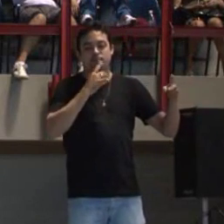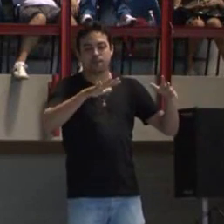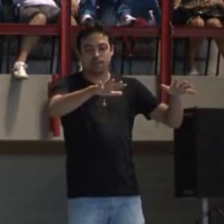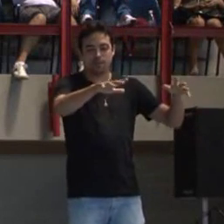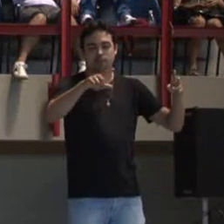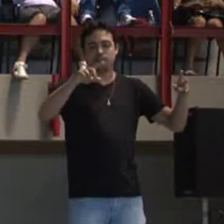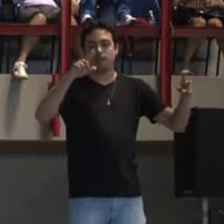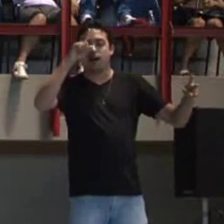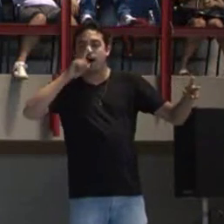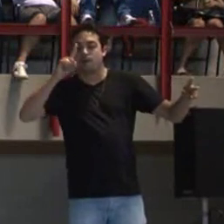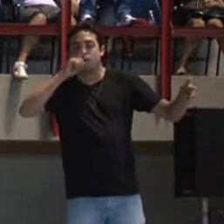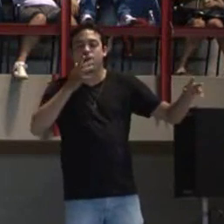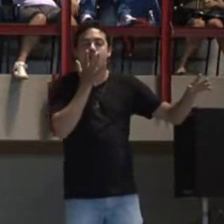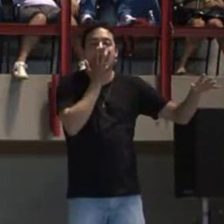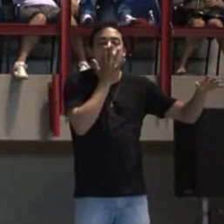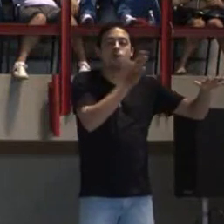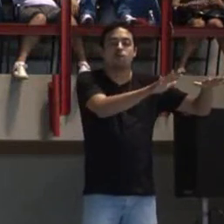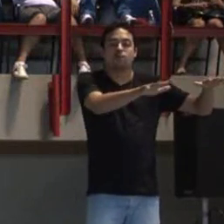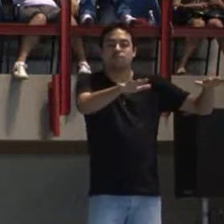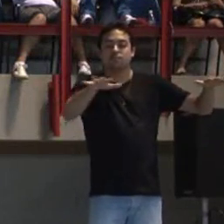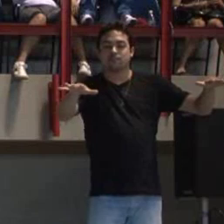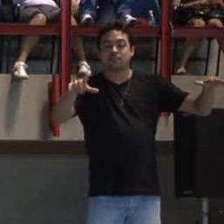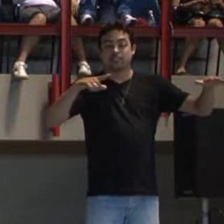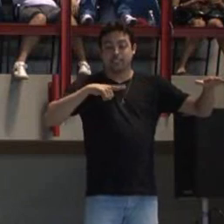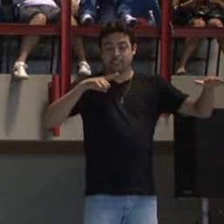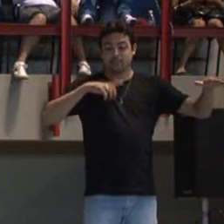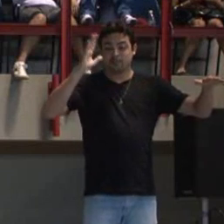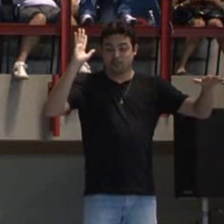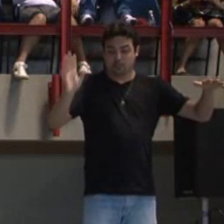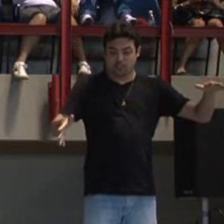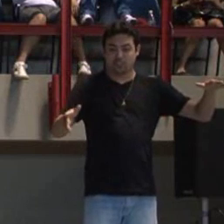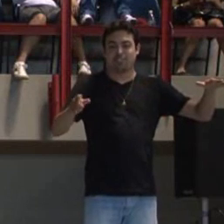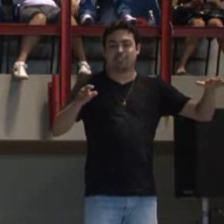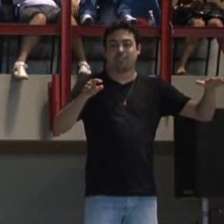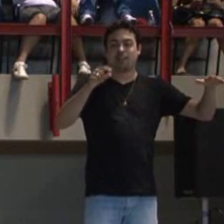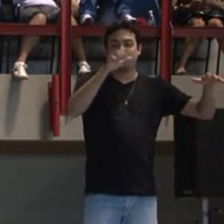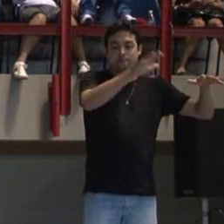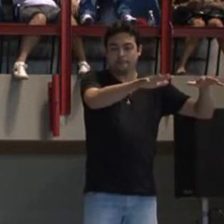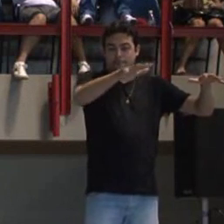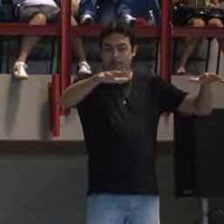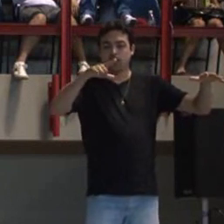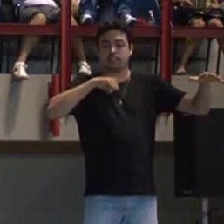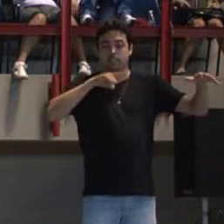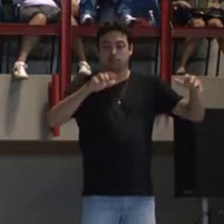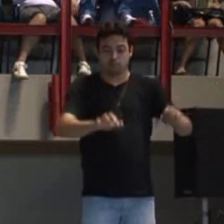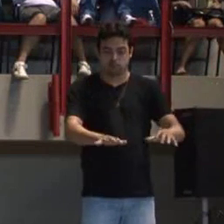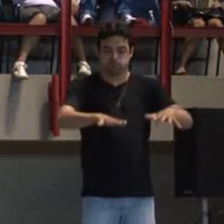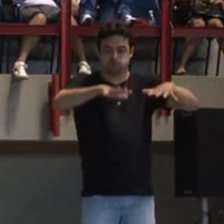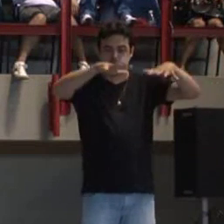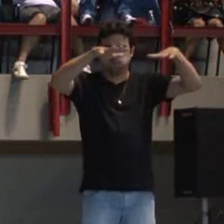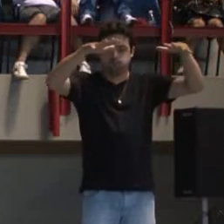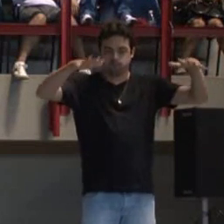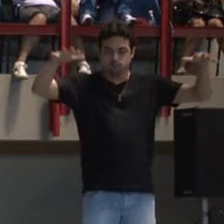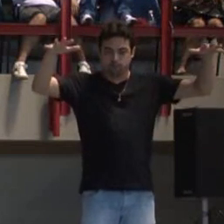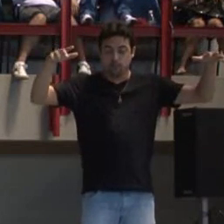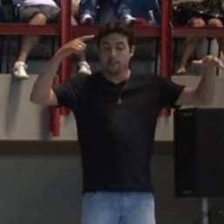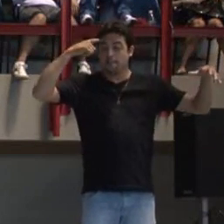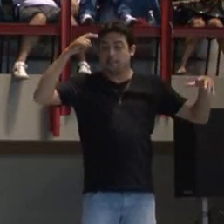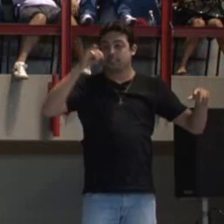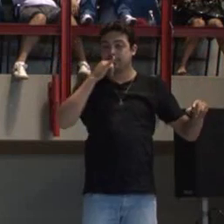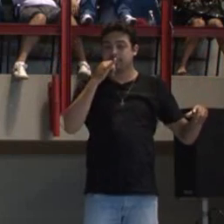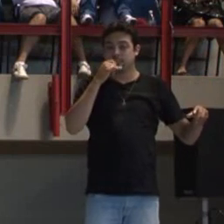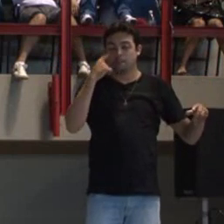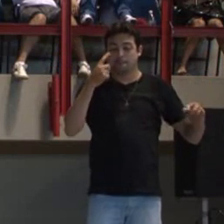Nilo amarelo. De onde é essas cores, professor? Por onde ele passa, esse rio quando tem enchente, eu vou tentar aqui, se você